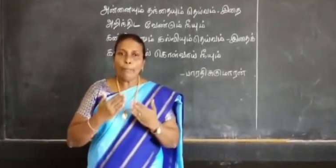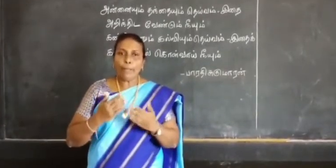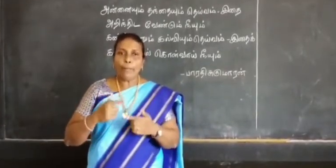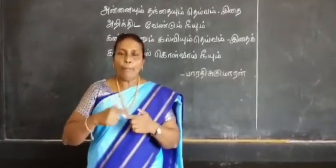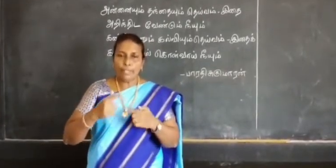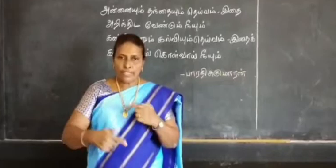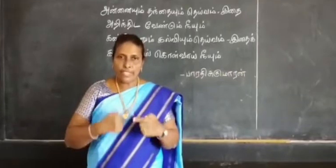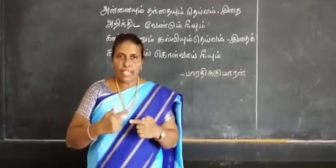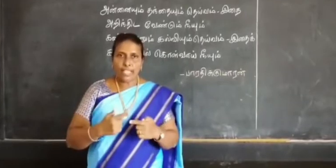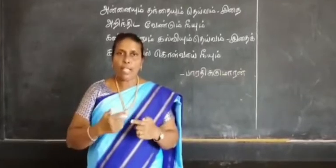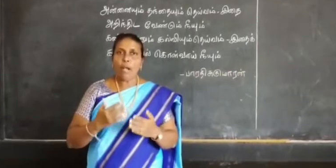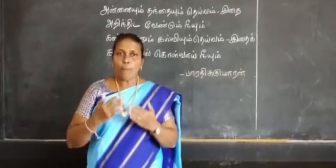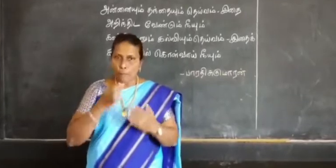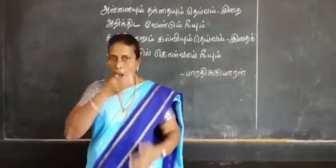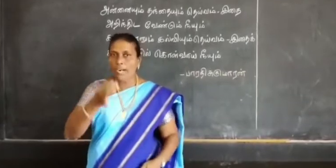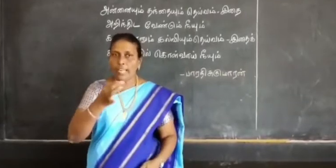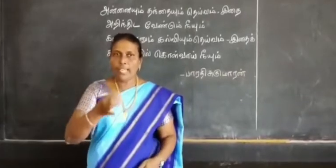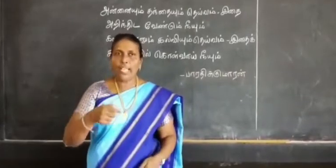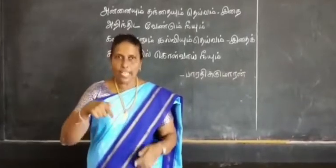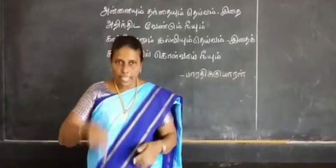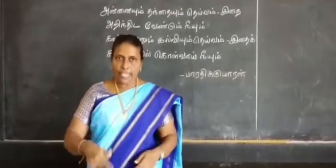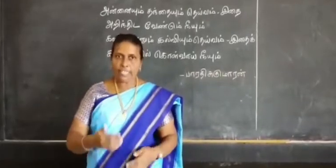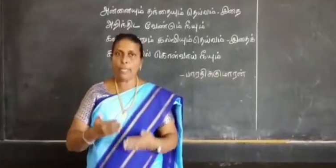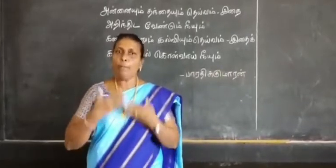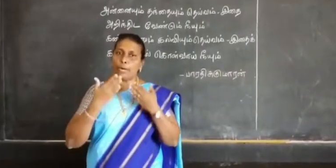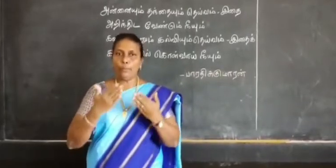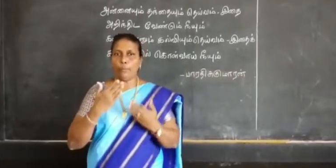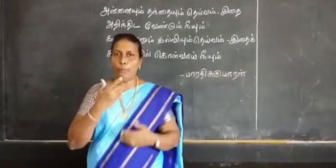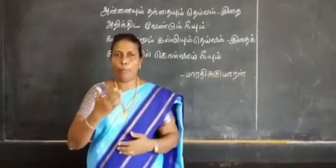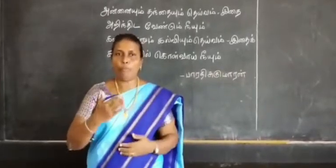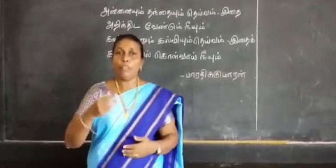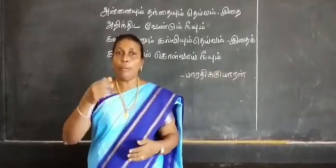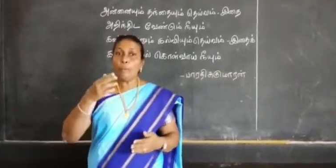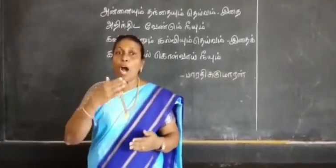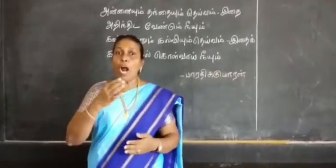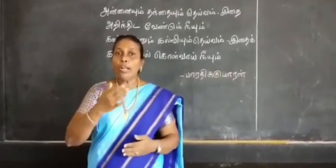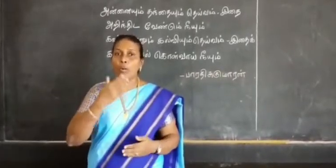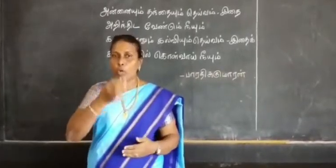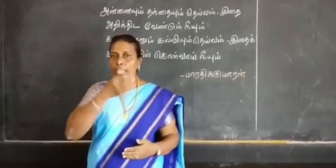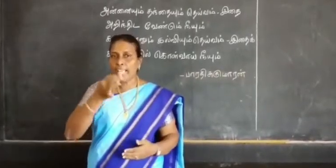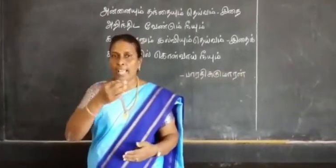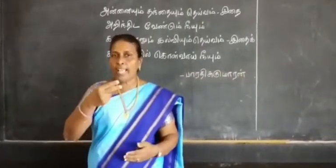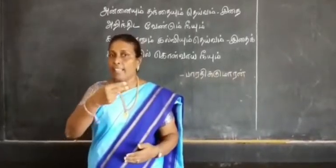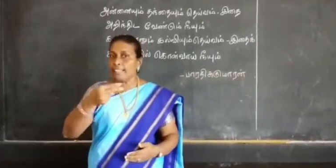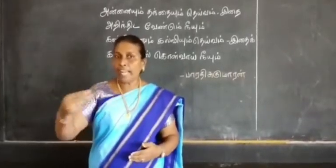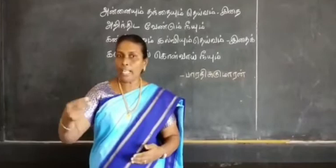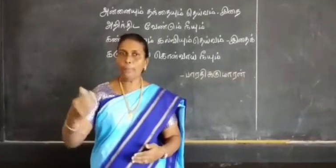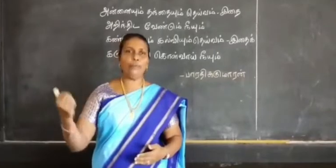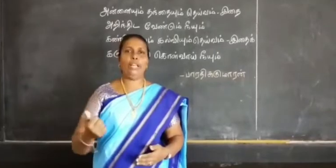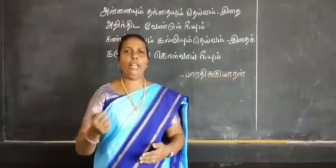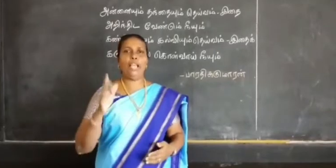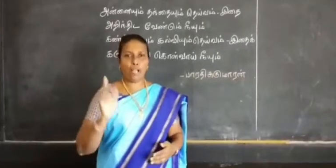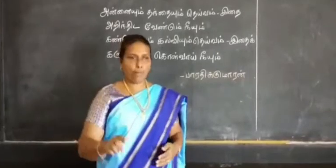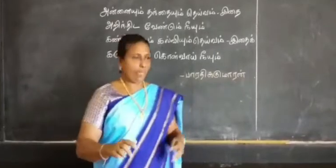படிப்பை பற்றின பாடலை இன்னைக்கு படிப்போம். பாடலுடைய தலைப்பு என்ன